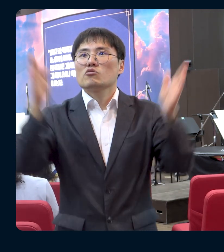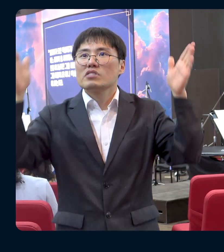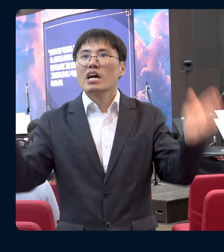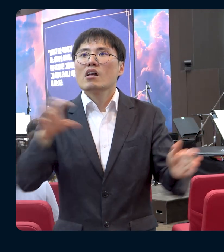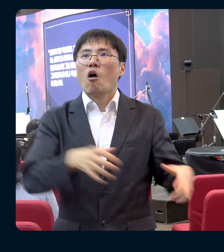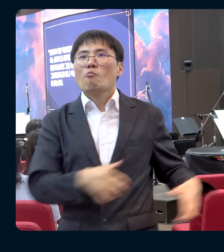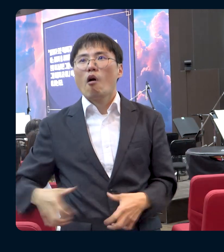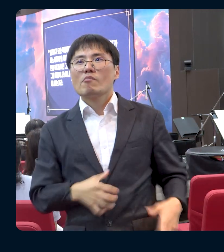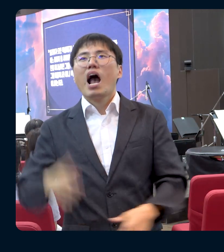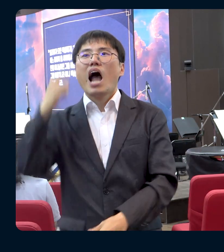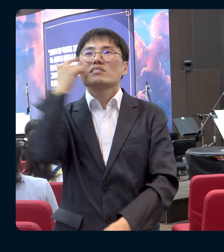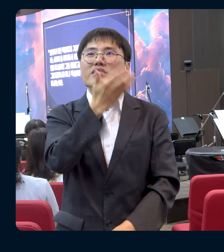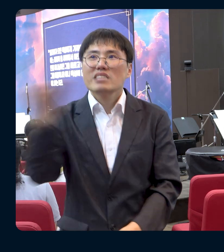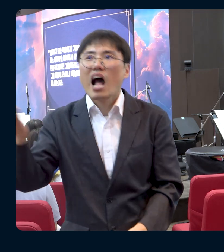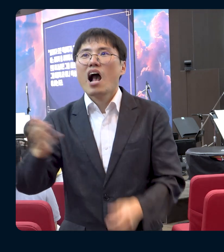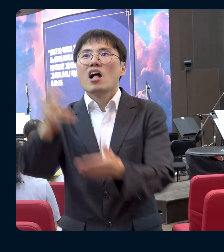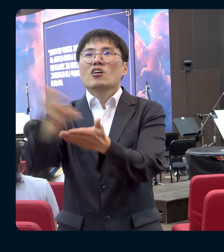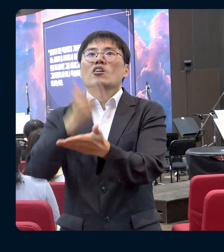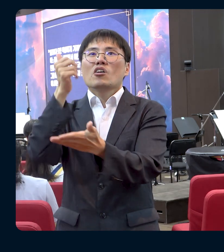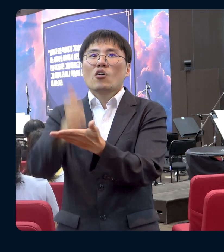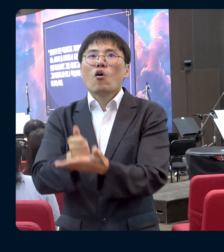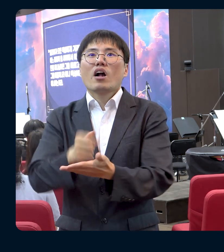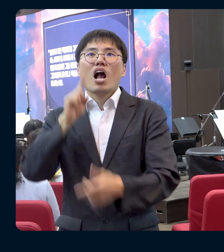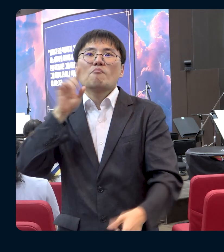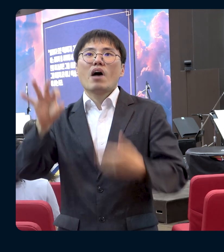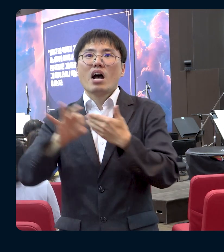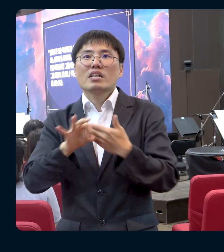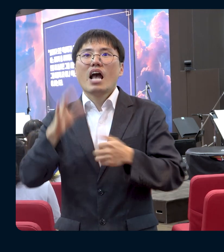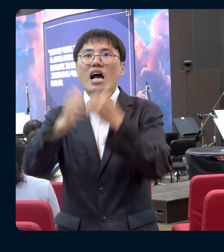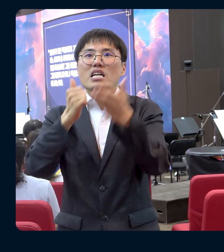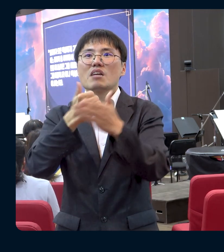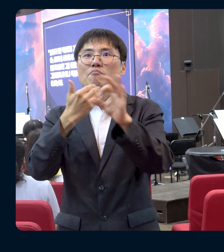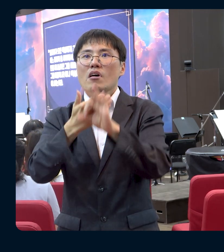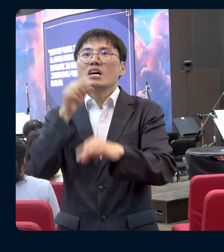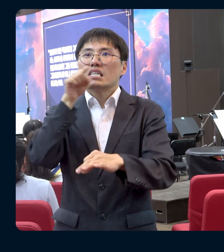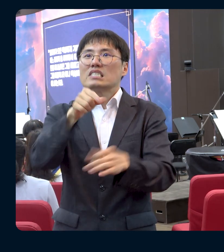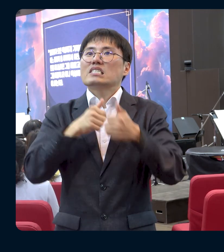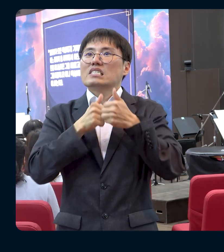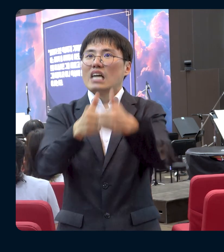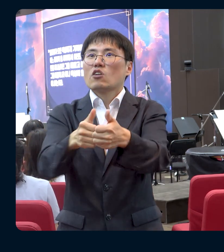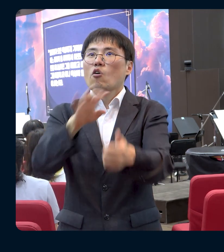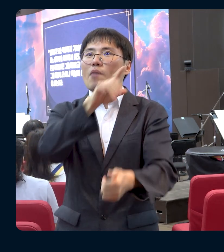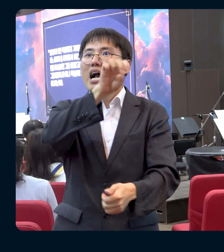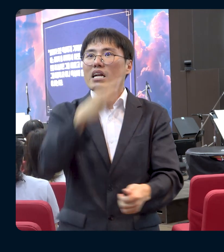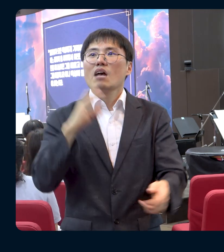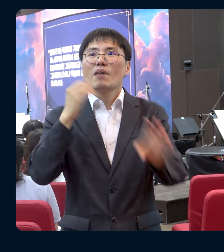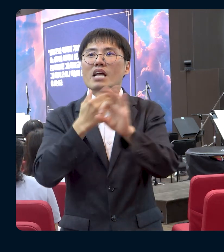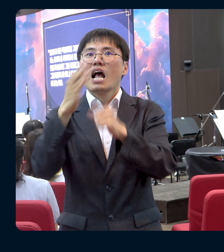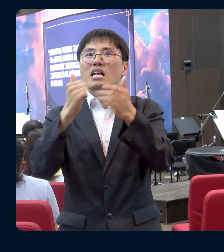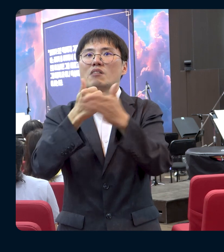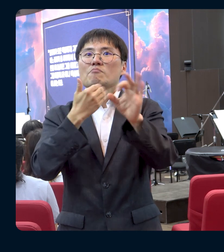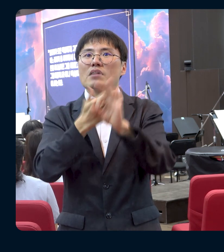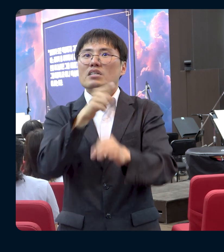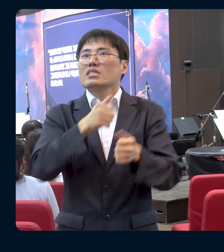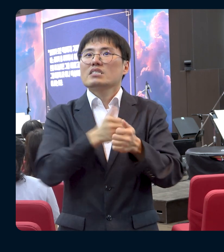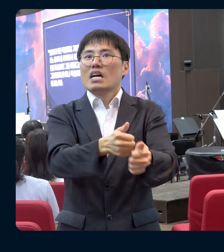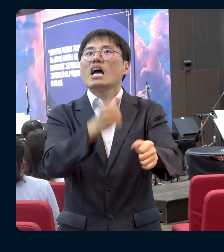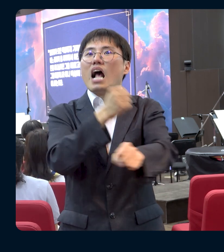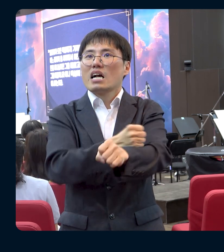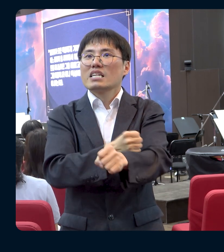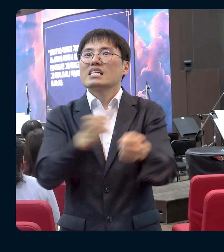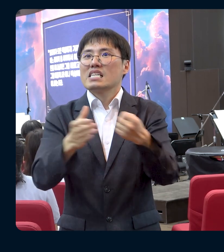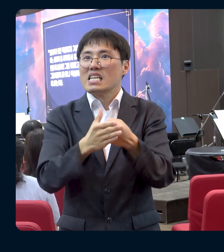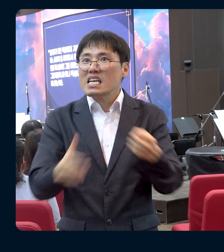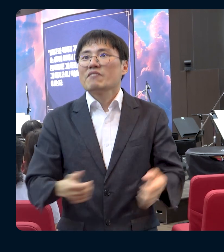너희가 어느 때까지 둘 사이에서 머뭇머뭇하려느냐? 여호와가 만일 하나님이면 그를 따르고 바알이